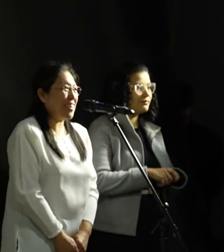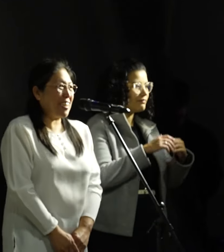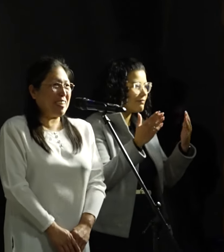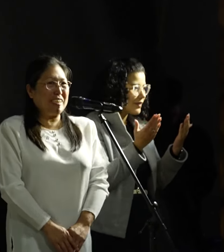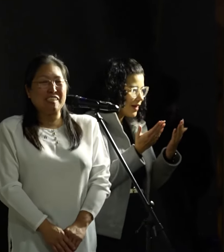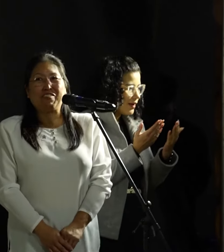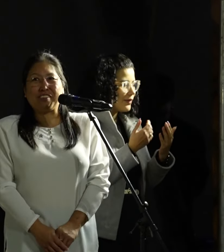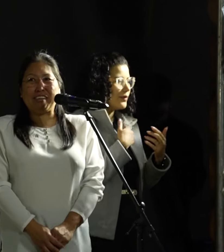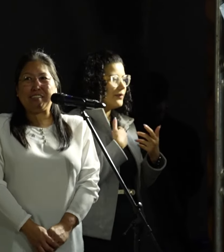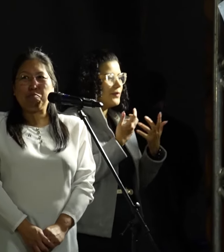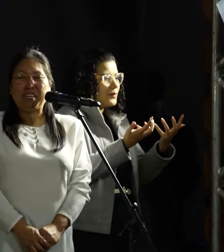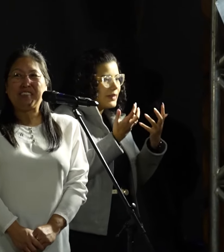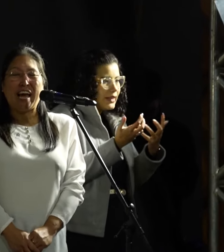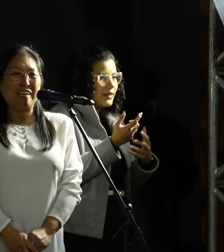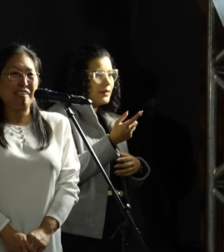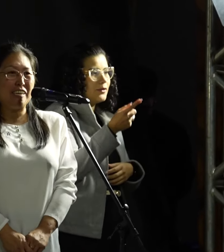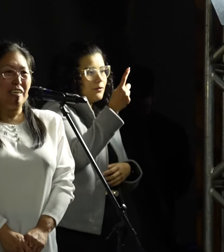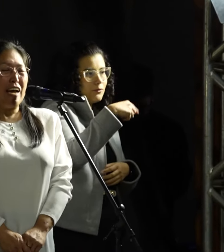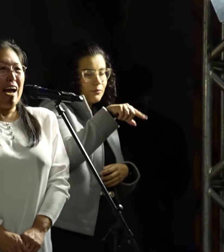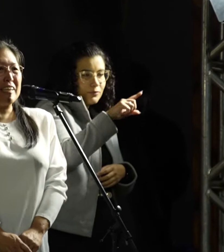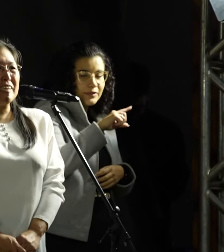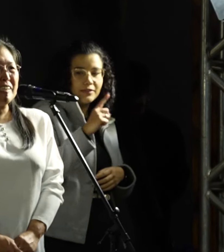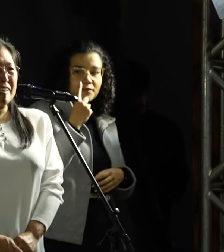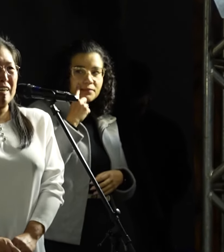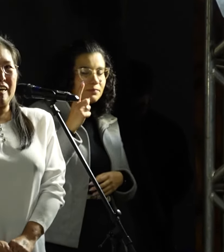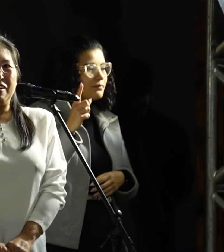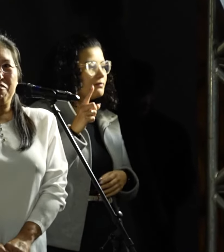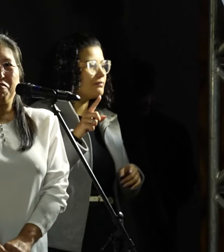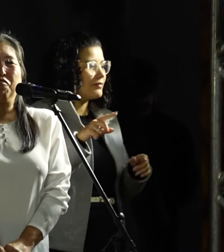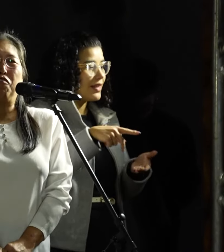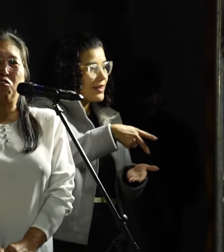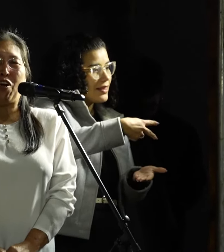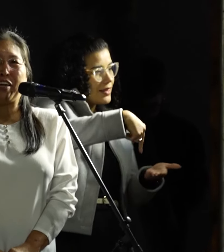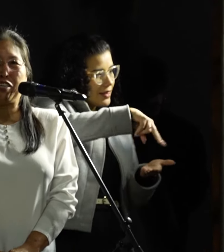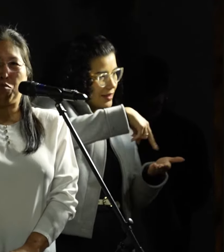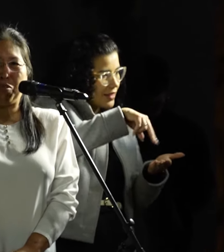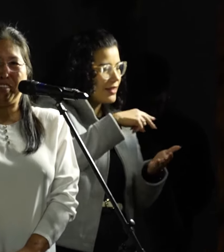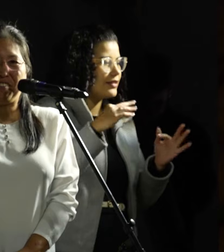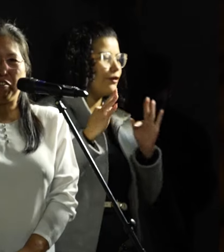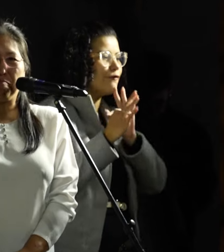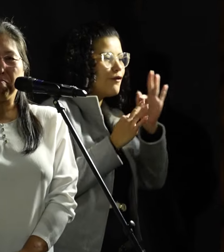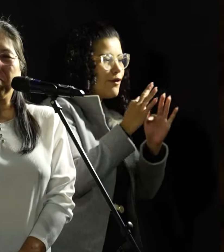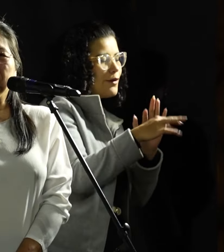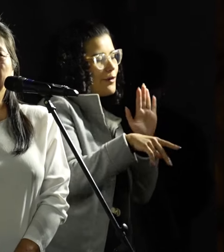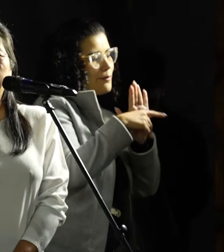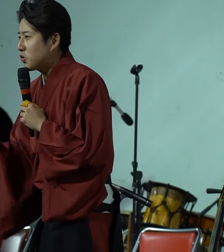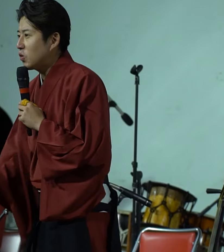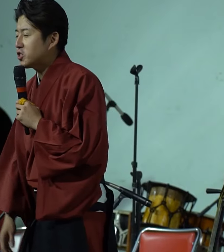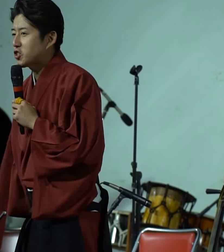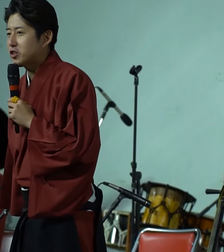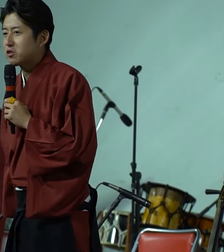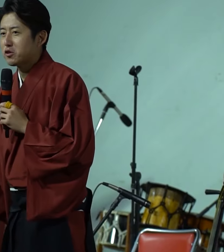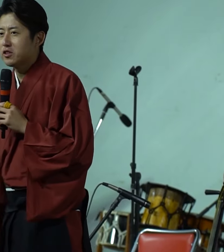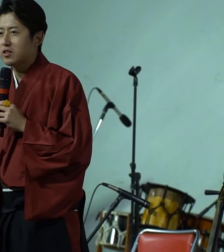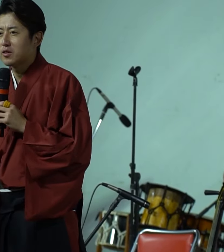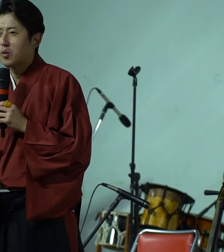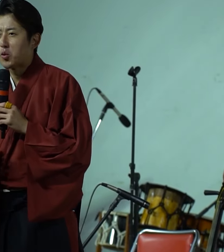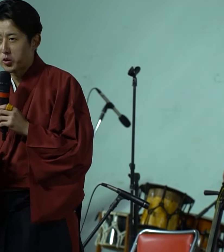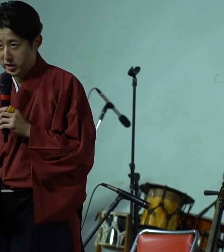Agora eu gostaria que vocês apreciassem a dança folclórica japonesa.